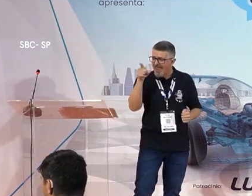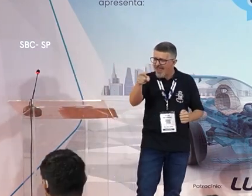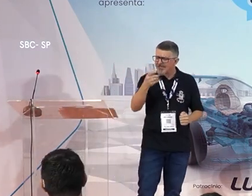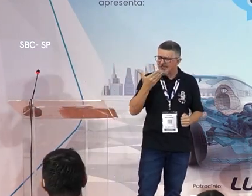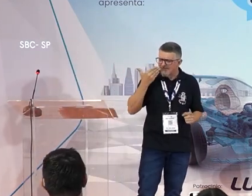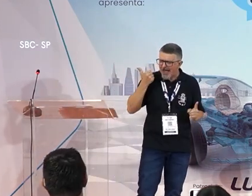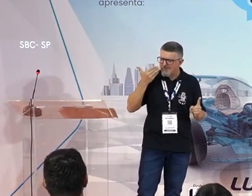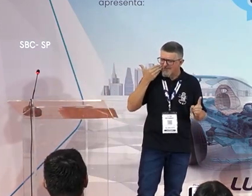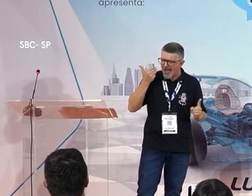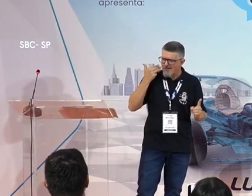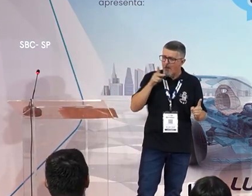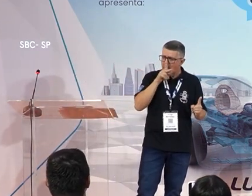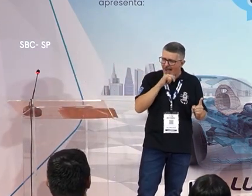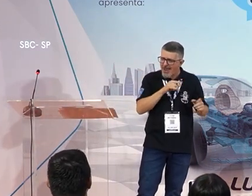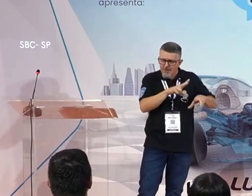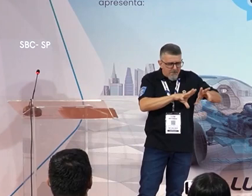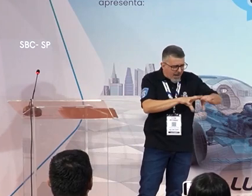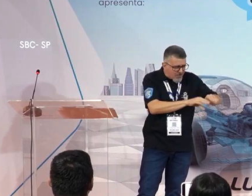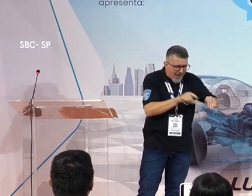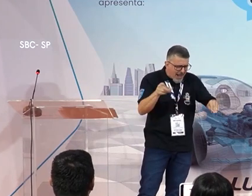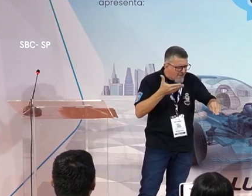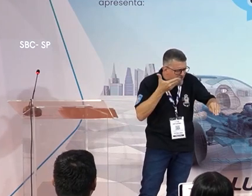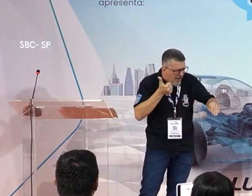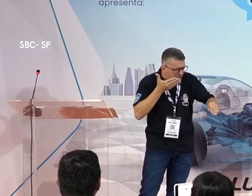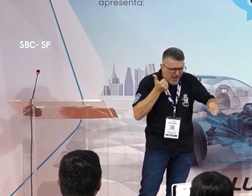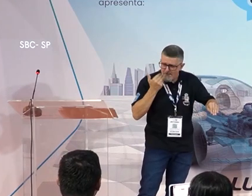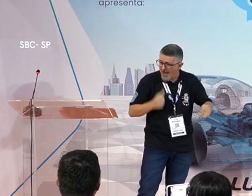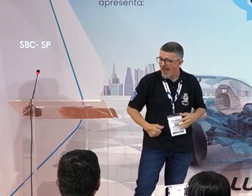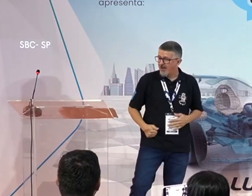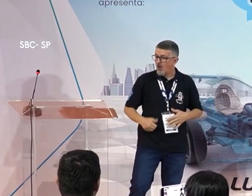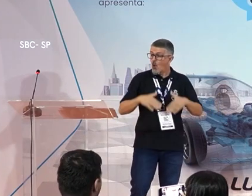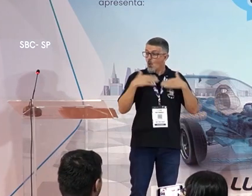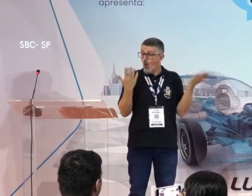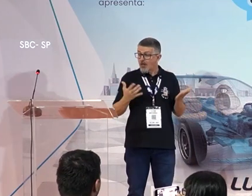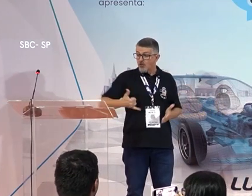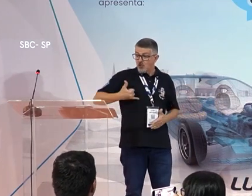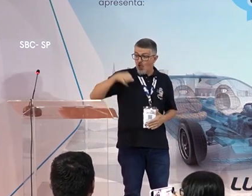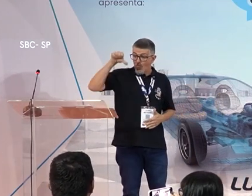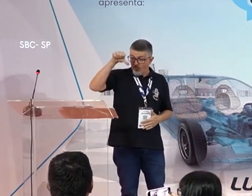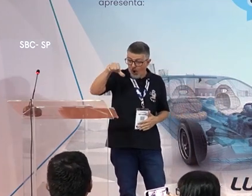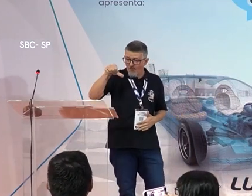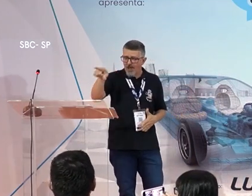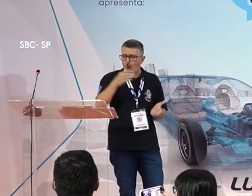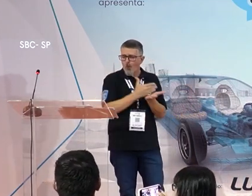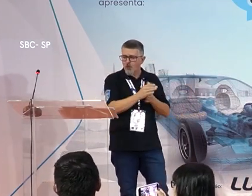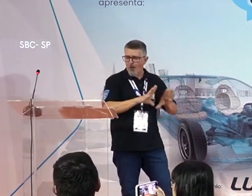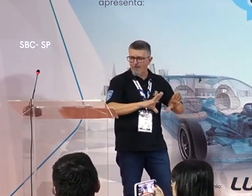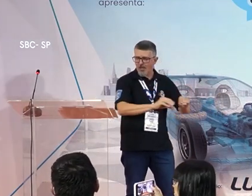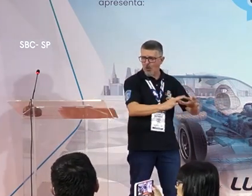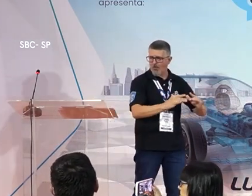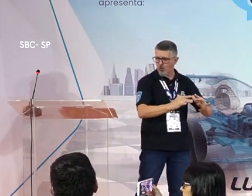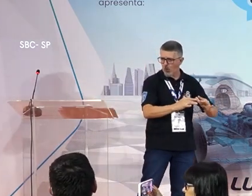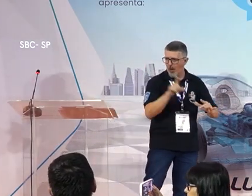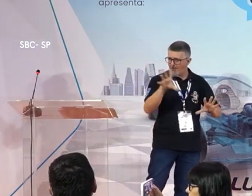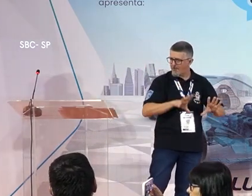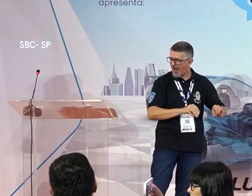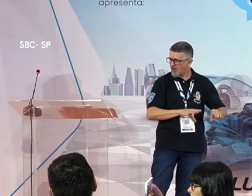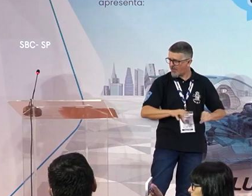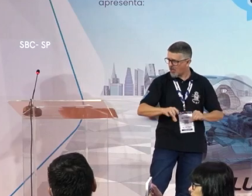começou a praticar, mexer em tudo, junto com o pai. Quando ele tinha nove anos, ele